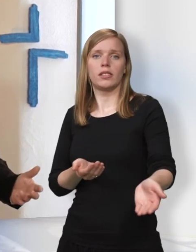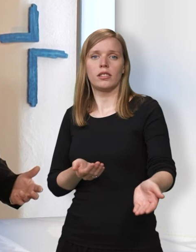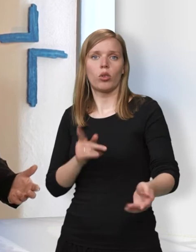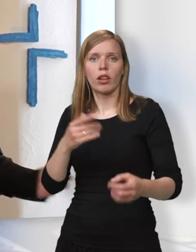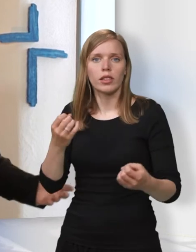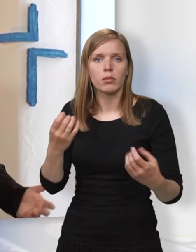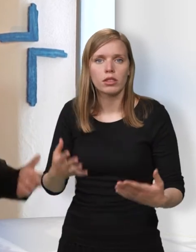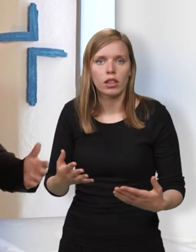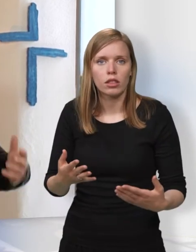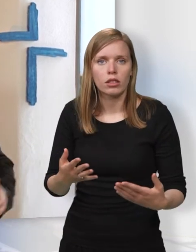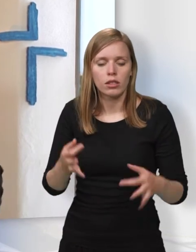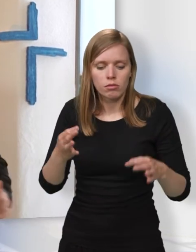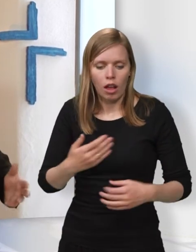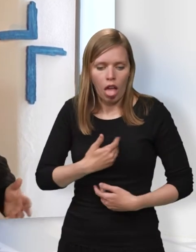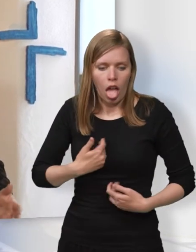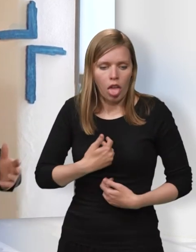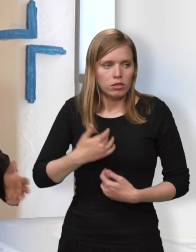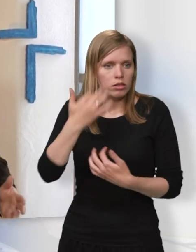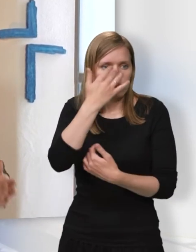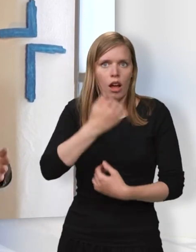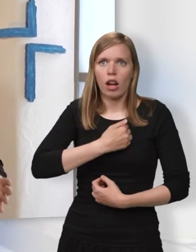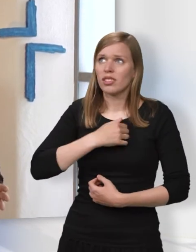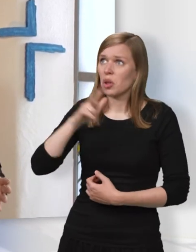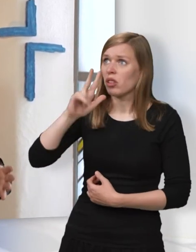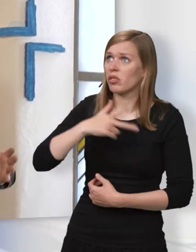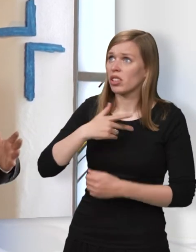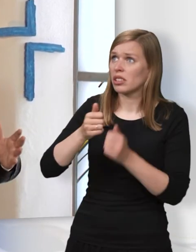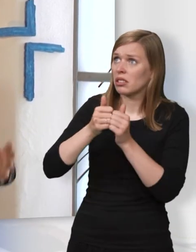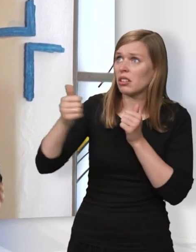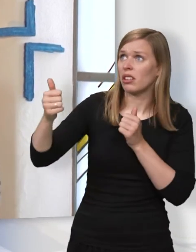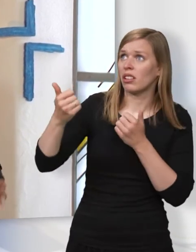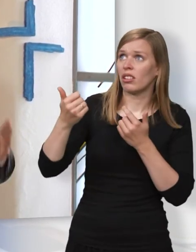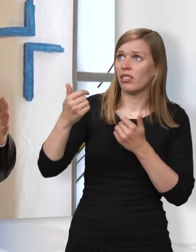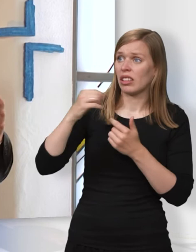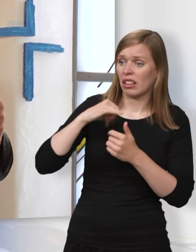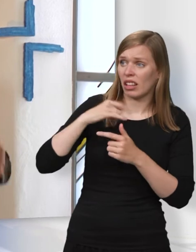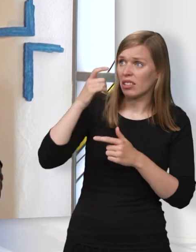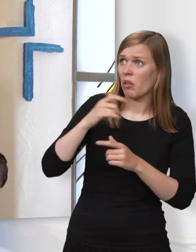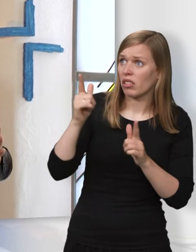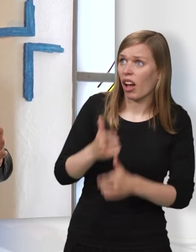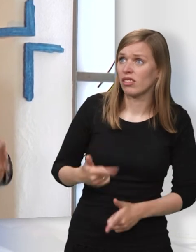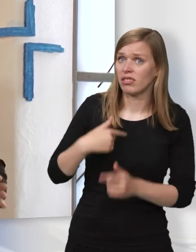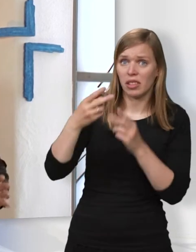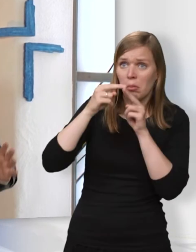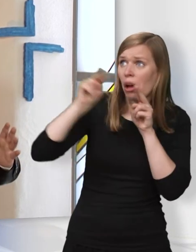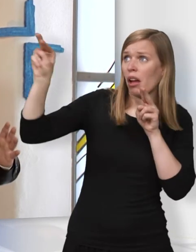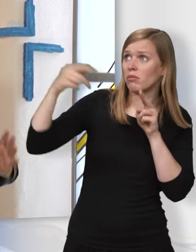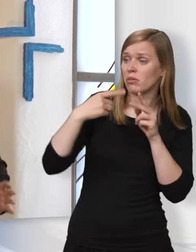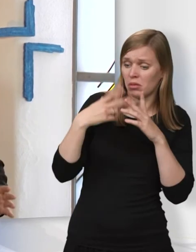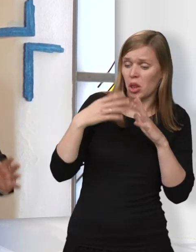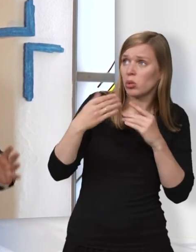breit. Ängste. Hat mich Gott wirklich verlassen? Interessiert er sich nicht mehr für mich? Hat er sich abgewandt? Bin ich nutzlos,